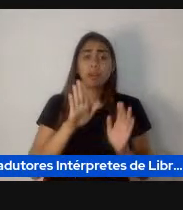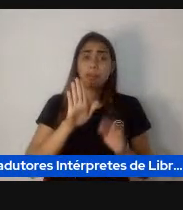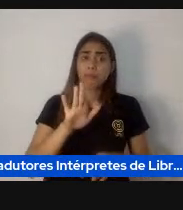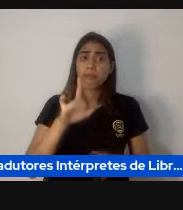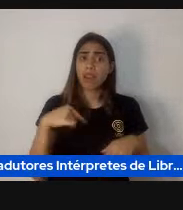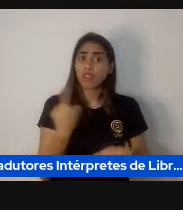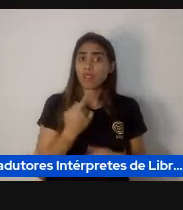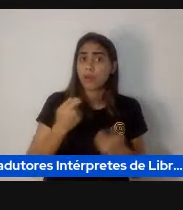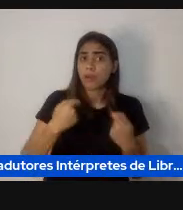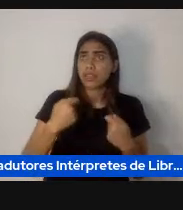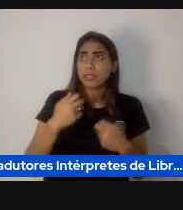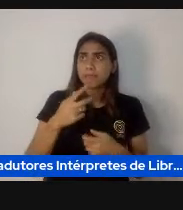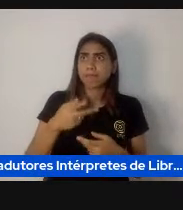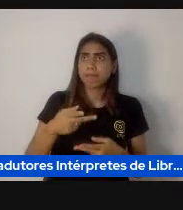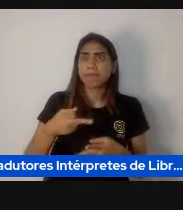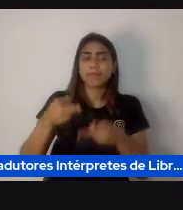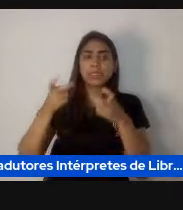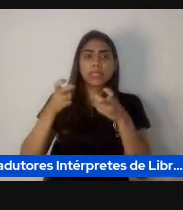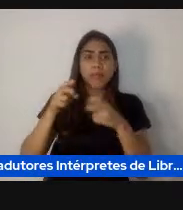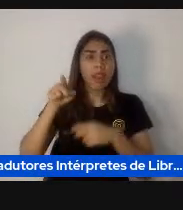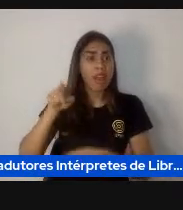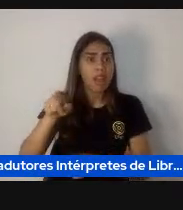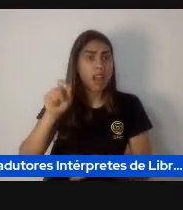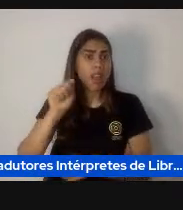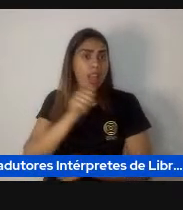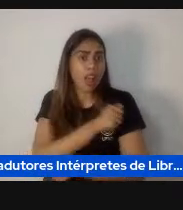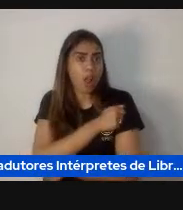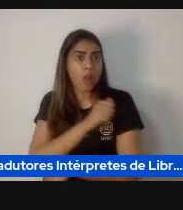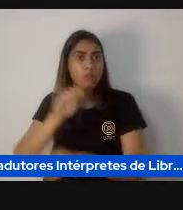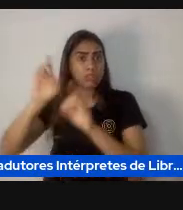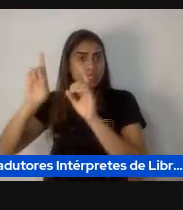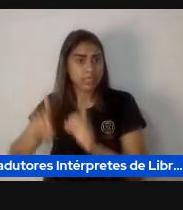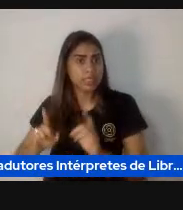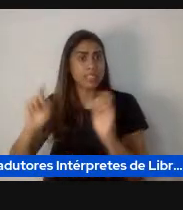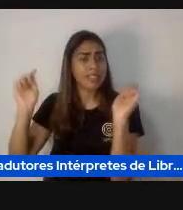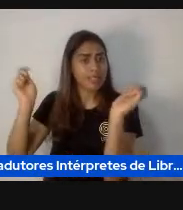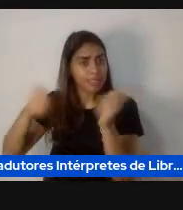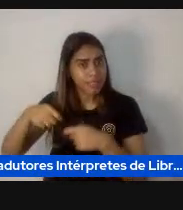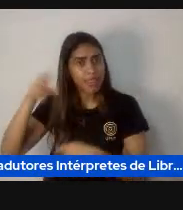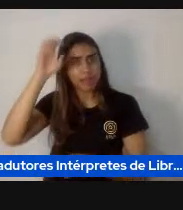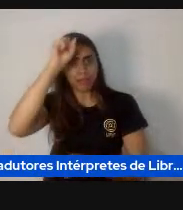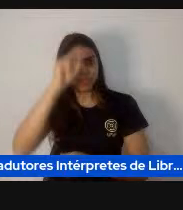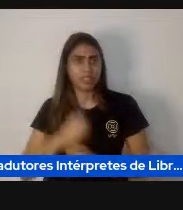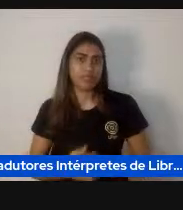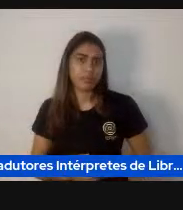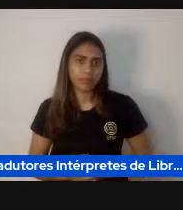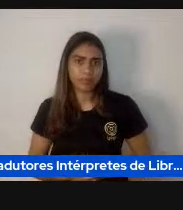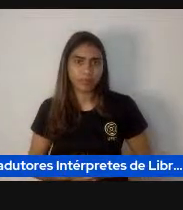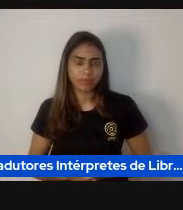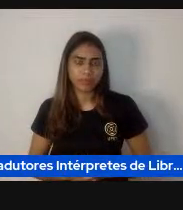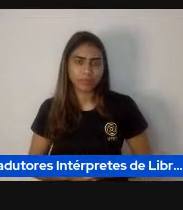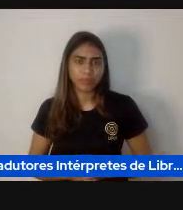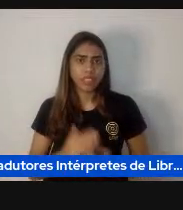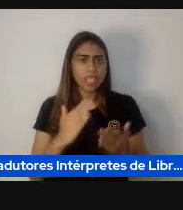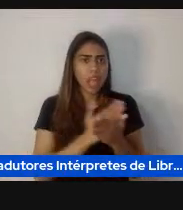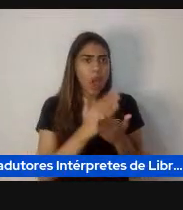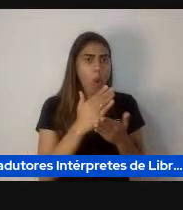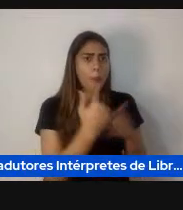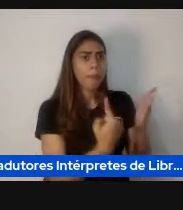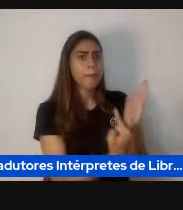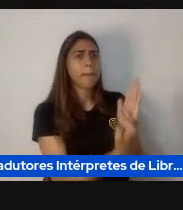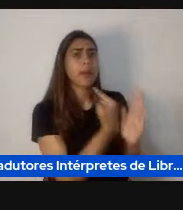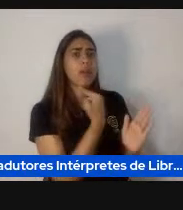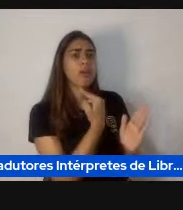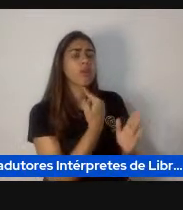você conseguiu? Eu fui à luta, eu fui atrás, eu busquei, porque eu queria o melhor para os meus alunos. Então eu aconselho